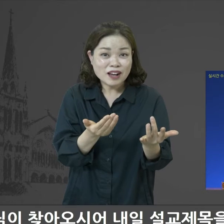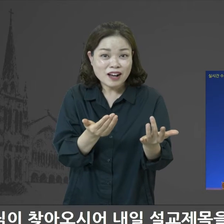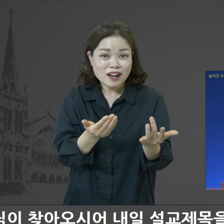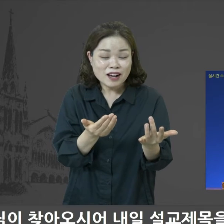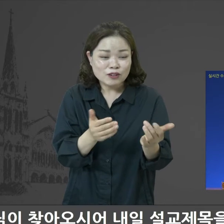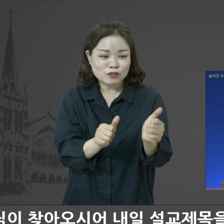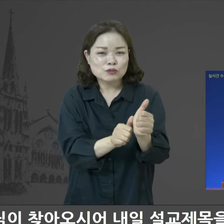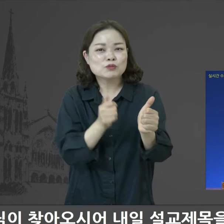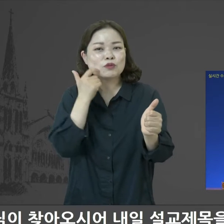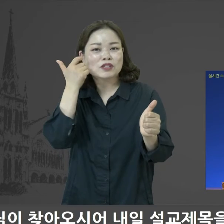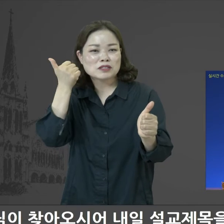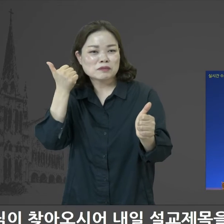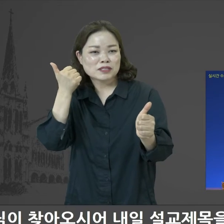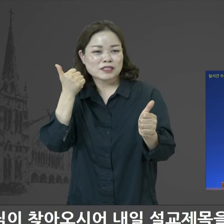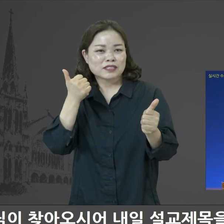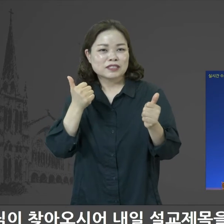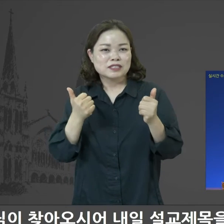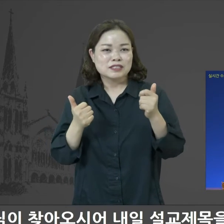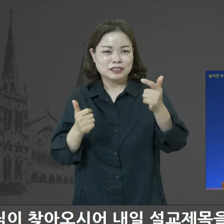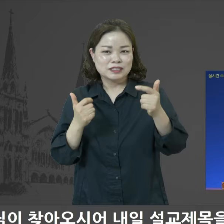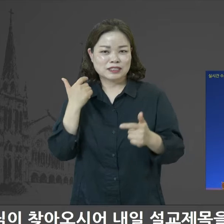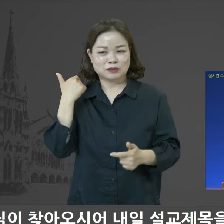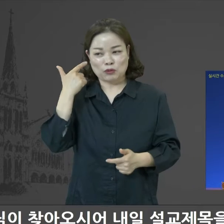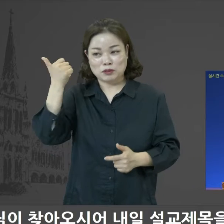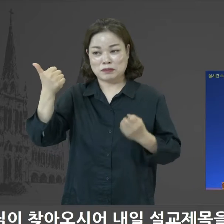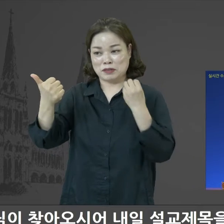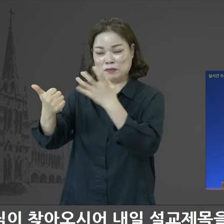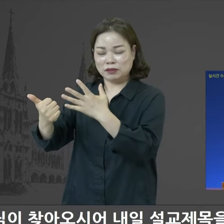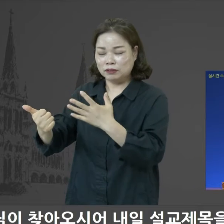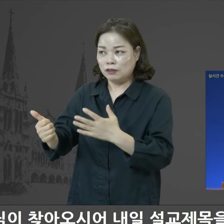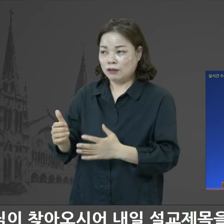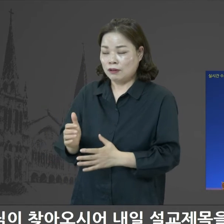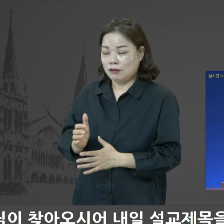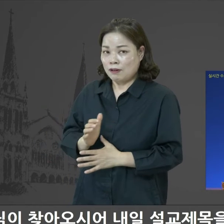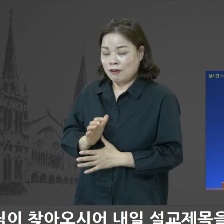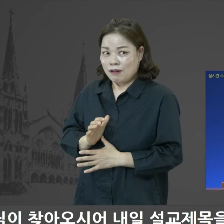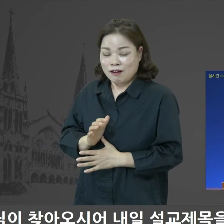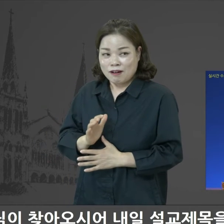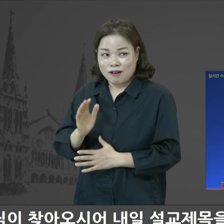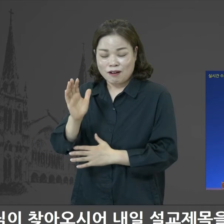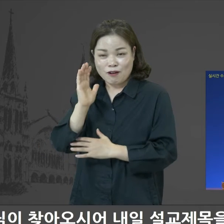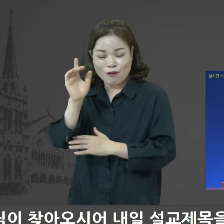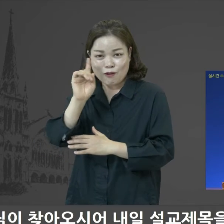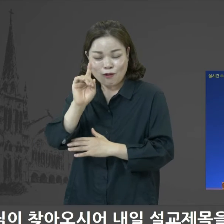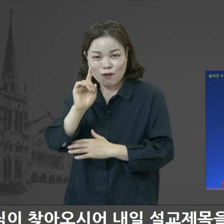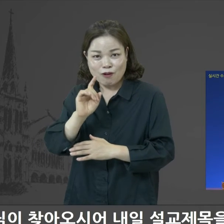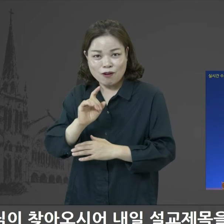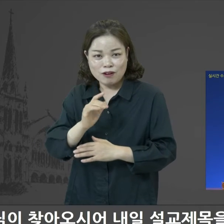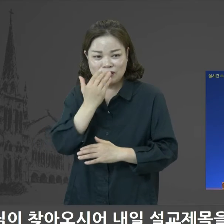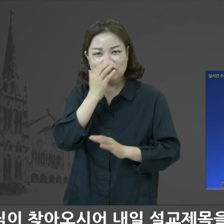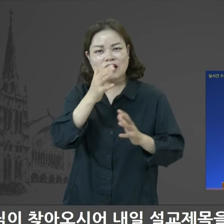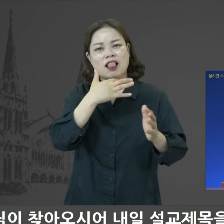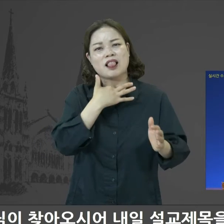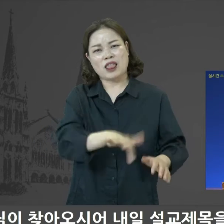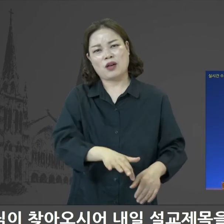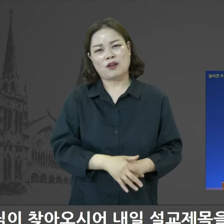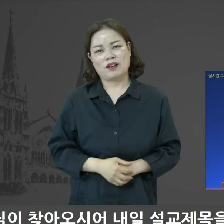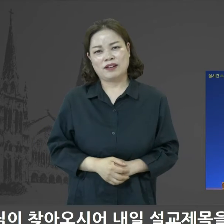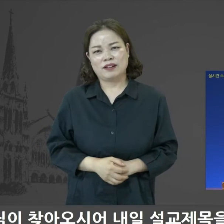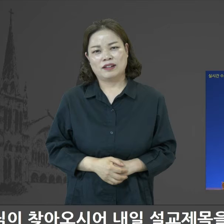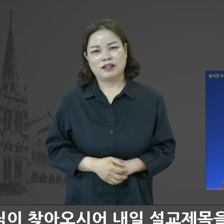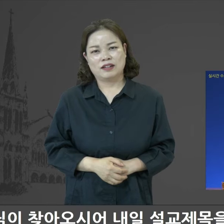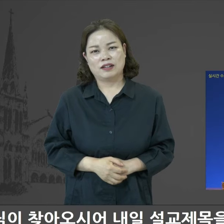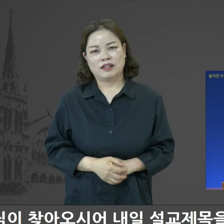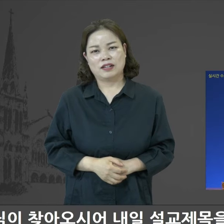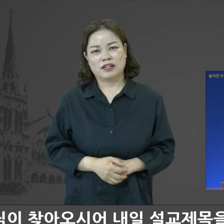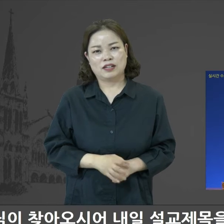선택하셨습니까? 라고 물었습니다. 겁이 났습니다. 할 수 있을까? 저는 이스라엘에 가본 적이 없습니다.